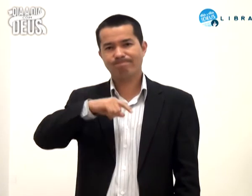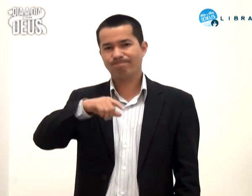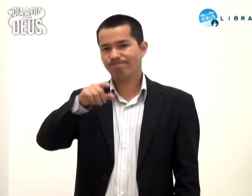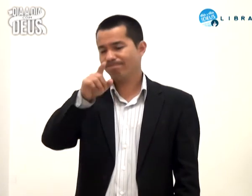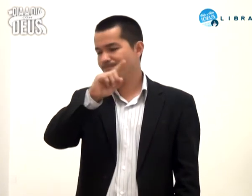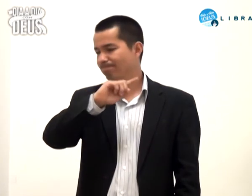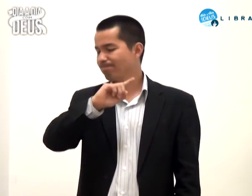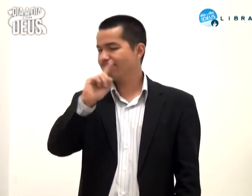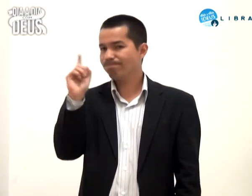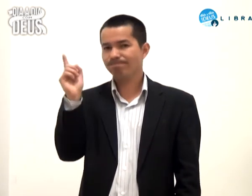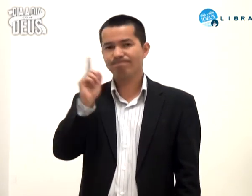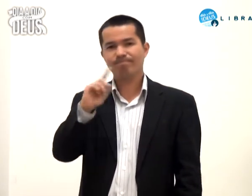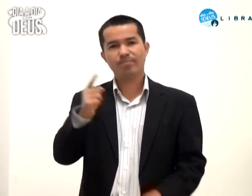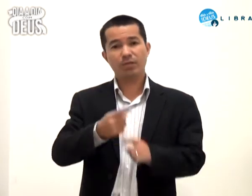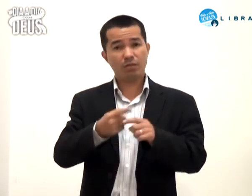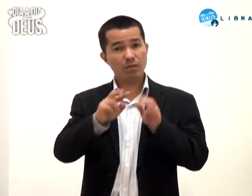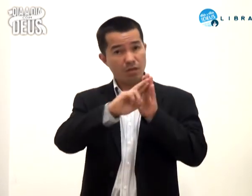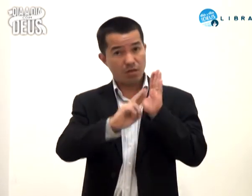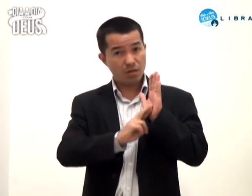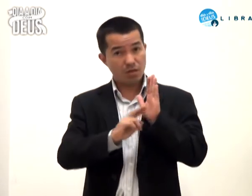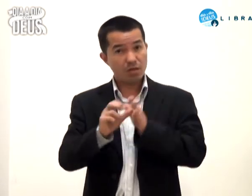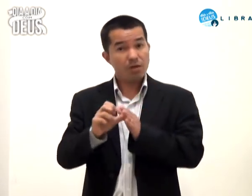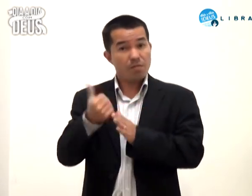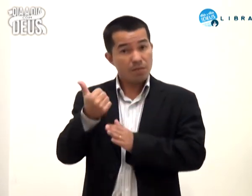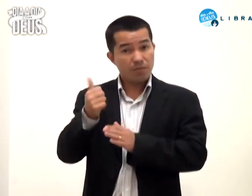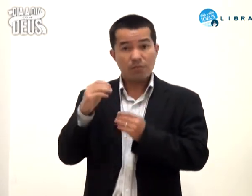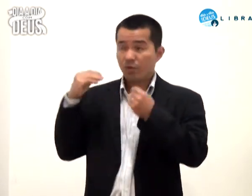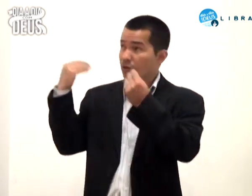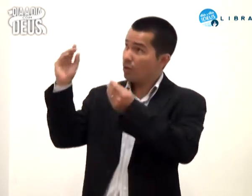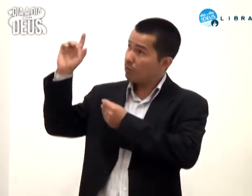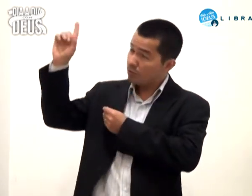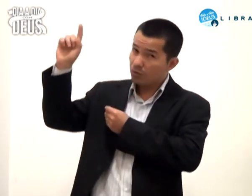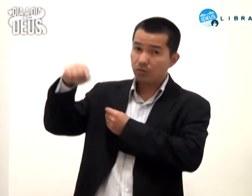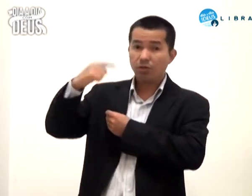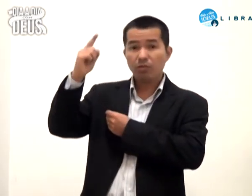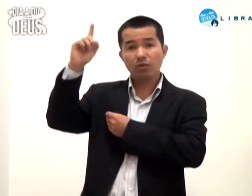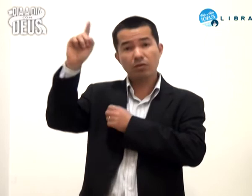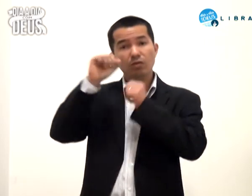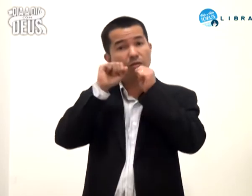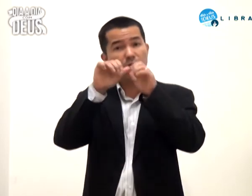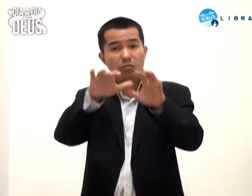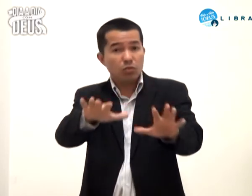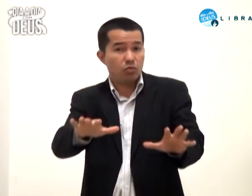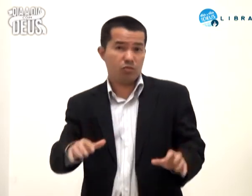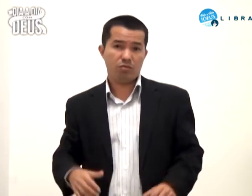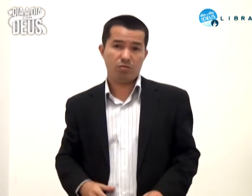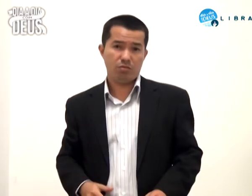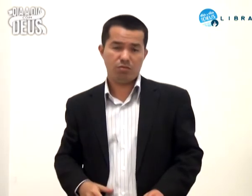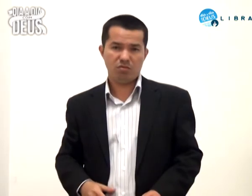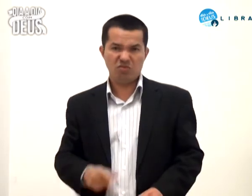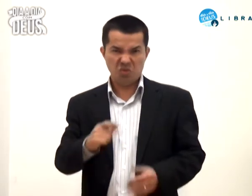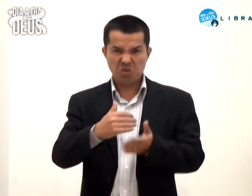aposentar, quando eu receber, não funciona assim, porque a regra é, primeiro,